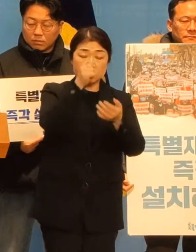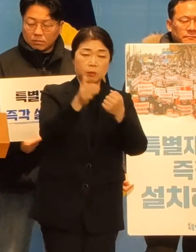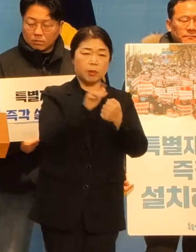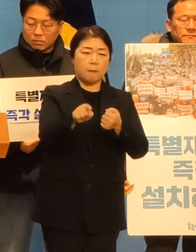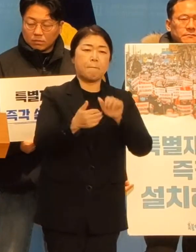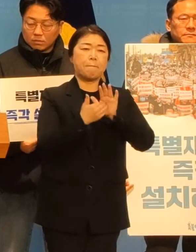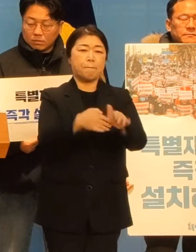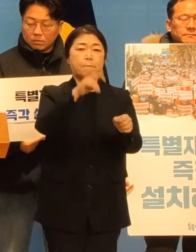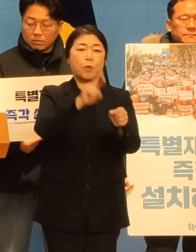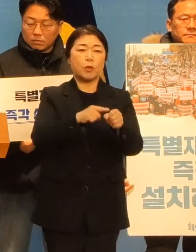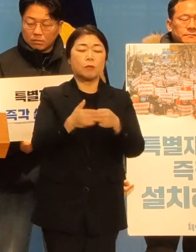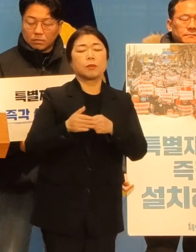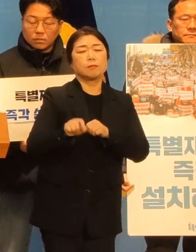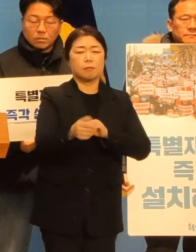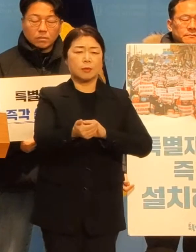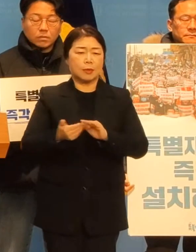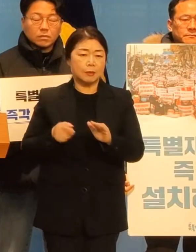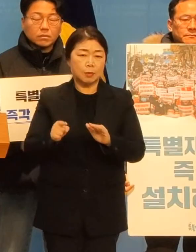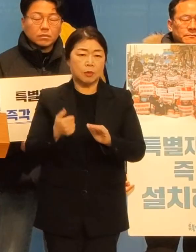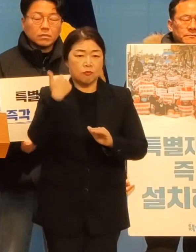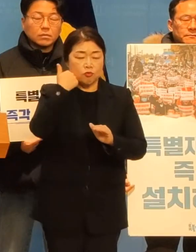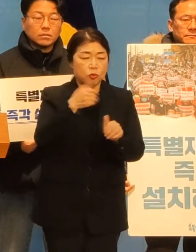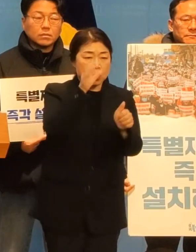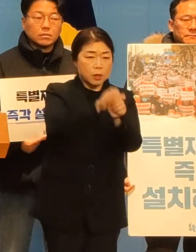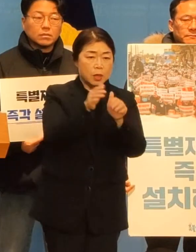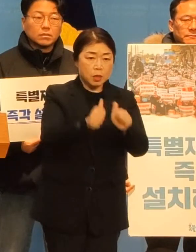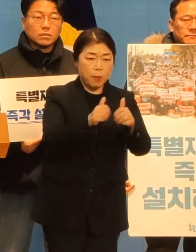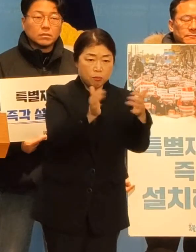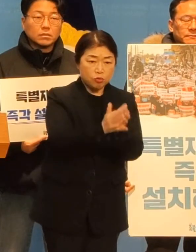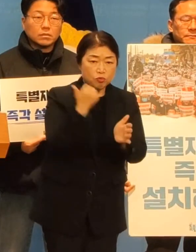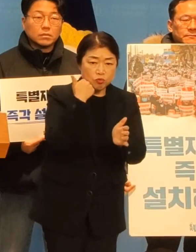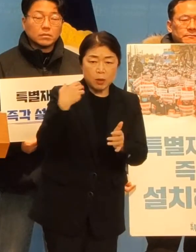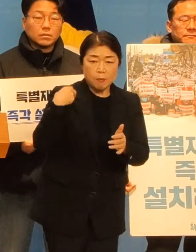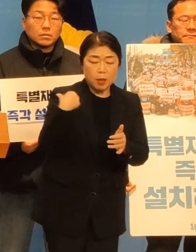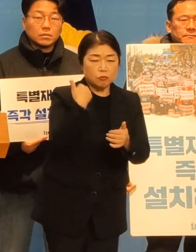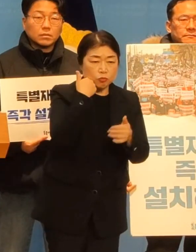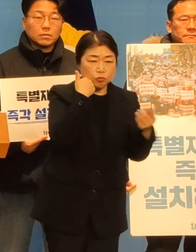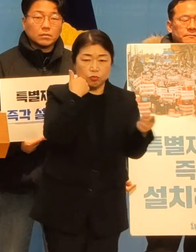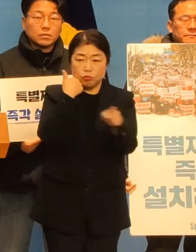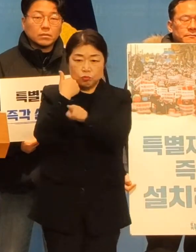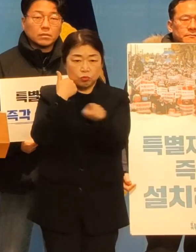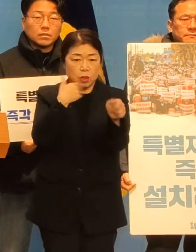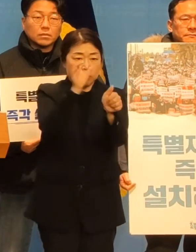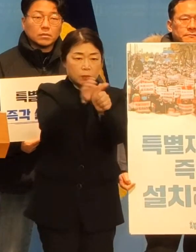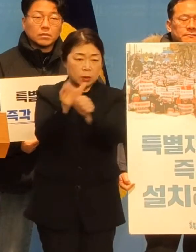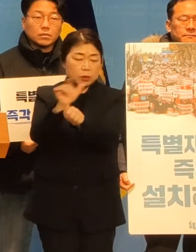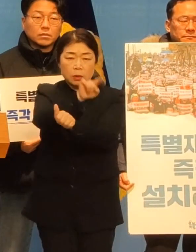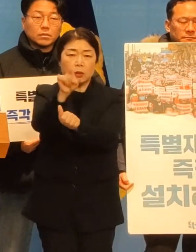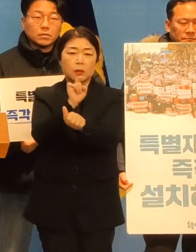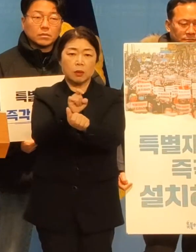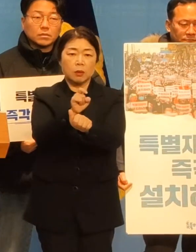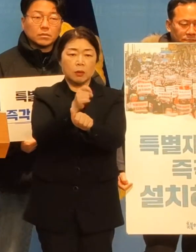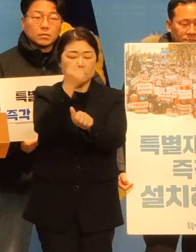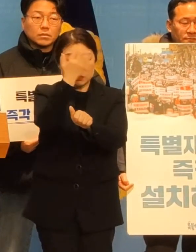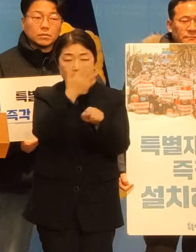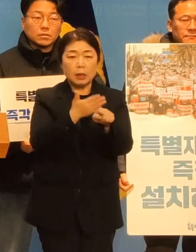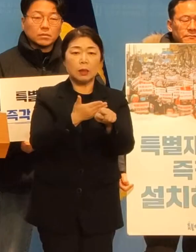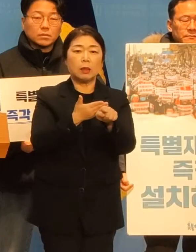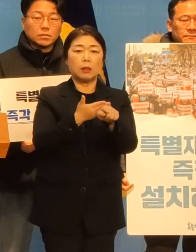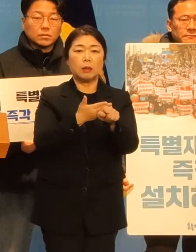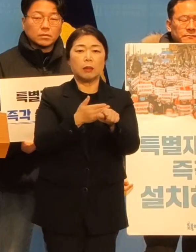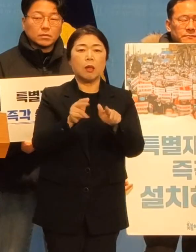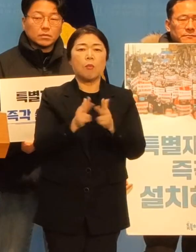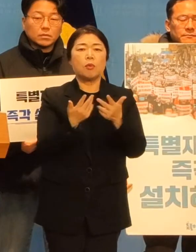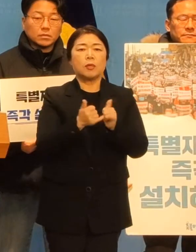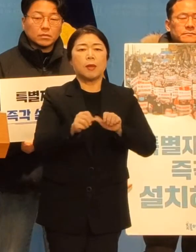위해서 사전에 어떤 재판부에 맡기는지 모르게 하려고 만든 게 무작위 배당 원칙입니다. 자신들이 제대로 처신하지 못했기 때문에